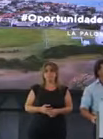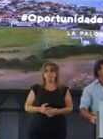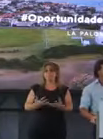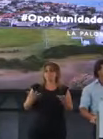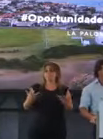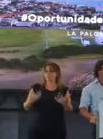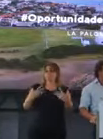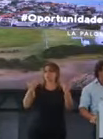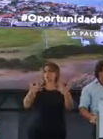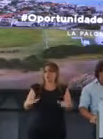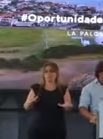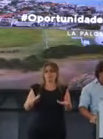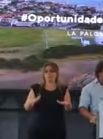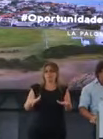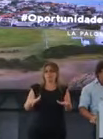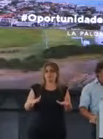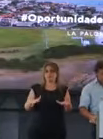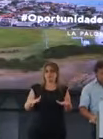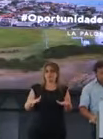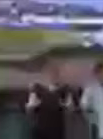Yo me niego